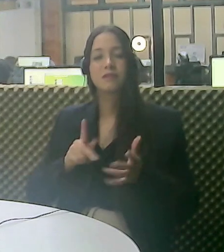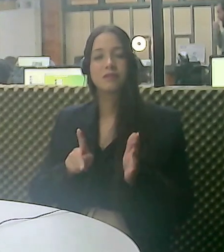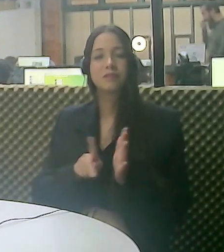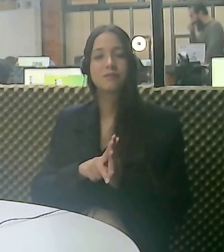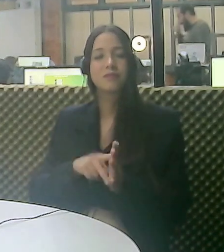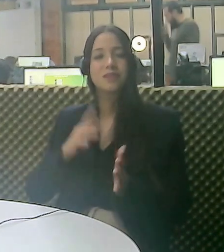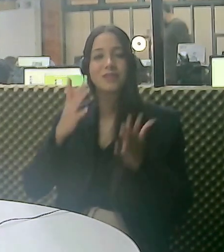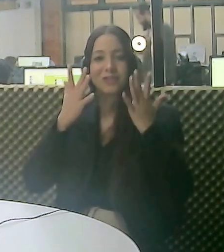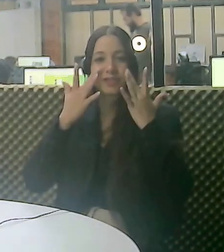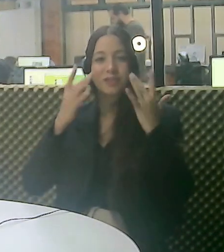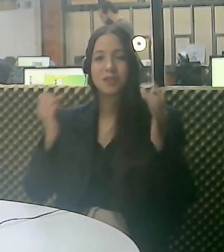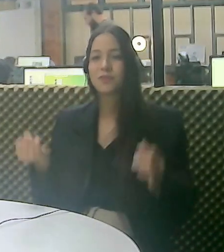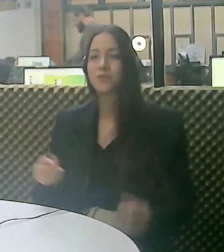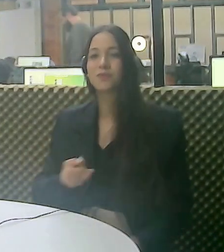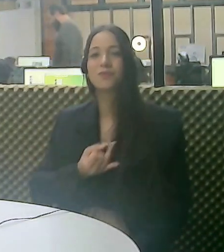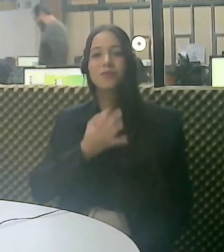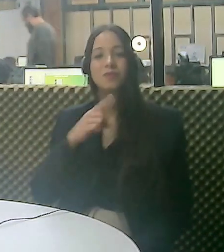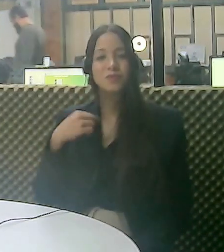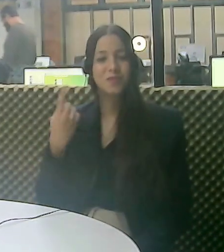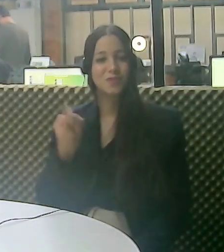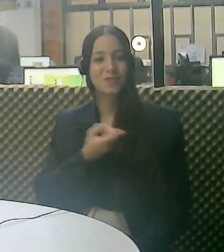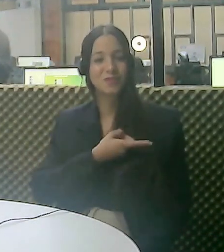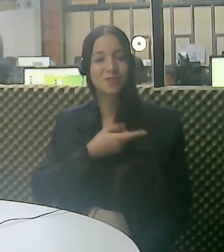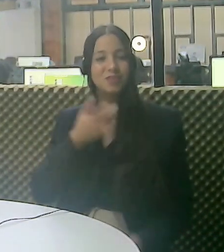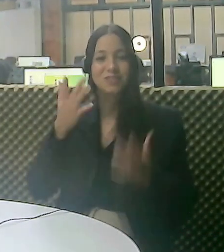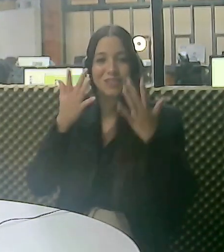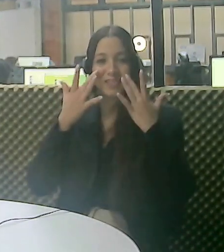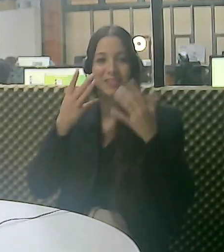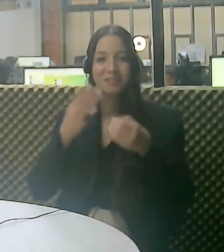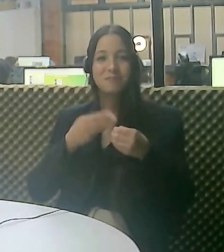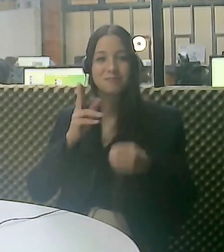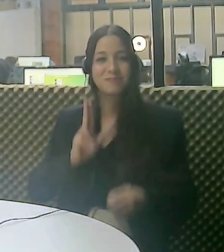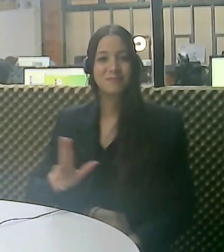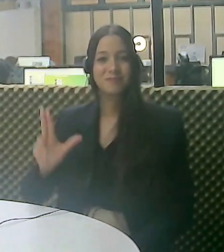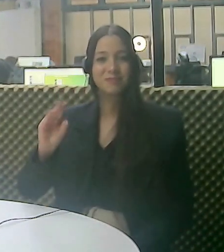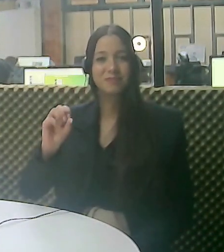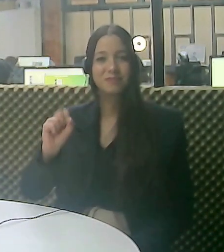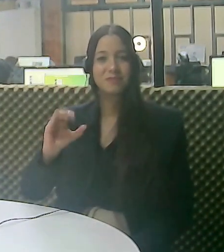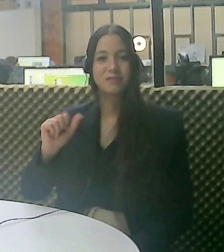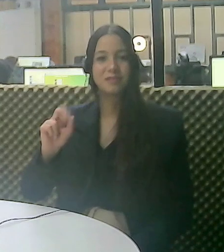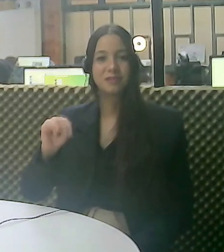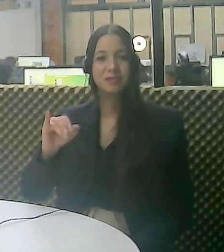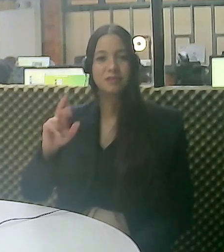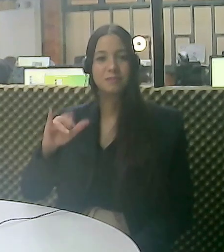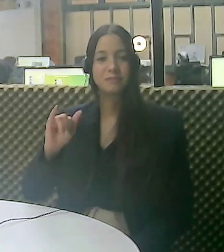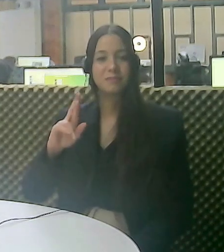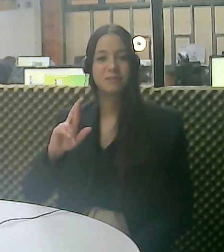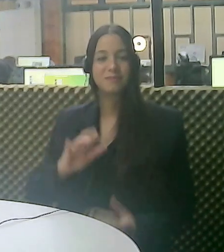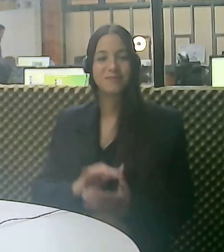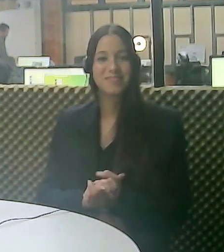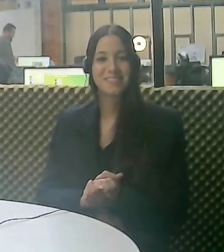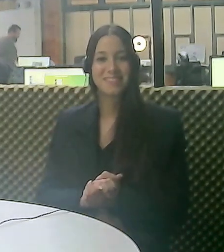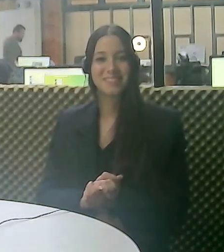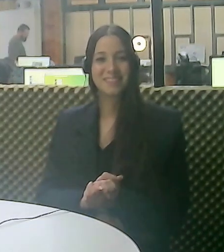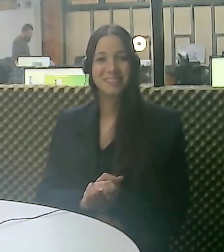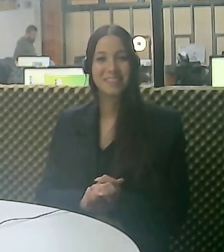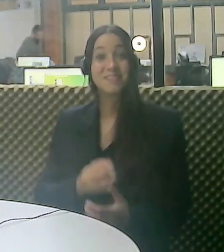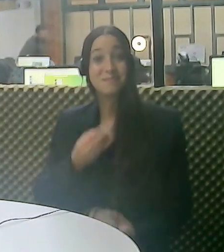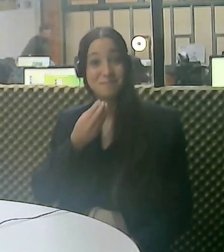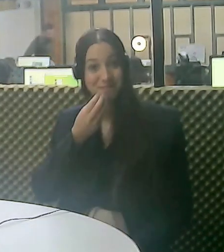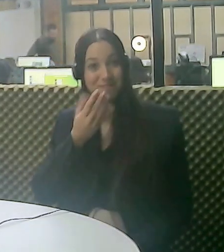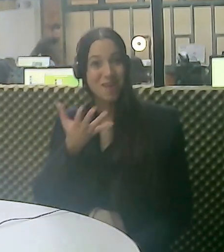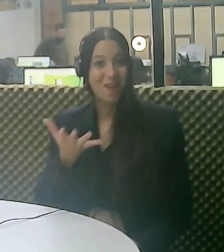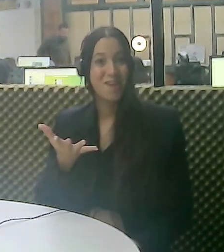teatros. Viva o nosso Teatro Municipal de Uberlândia, Oscar Niemeyer. Bom, e depois